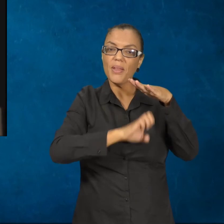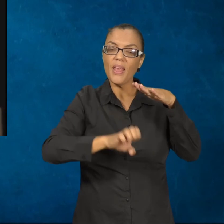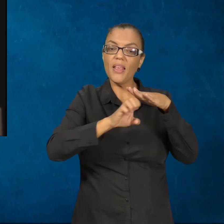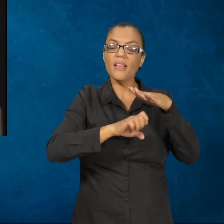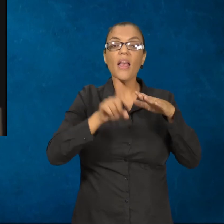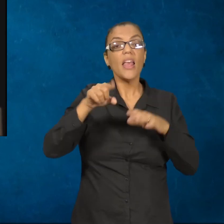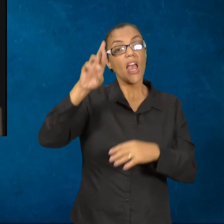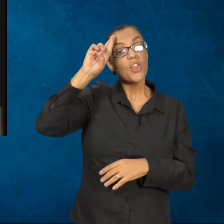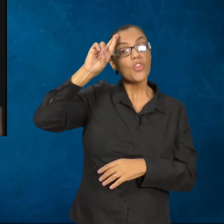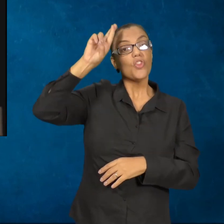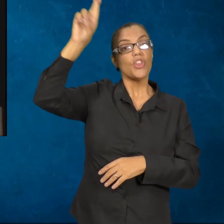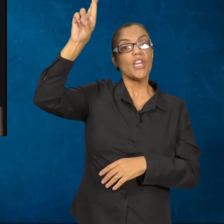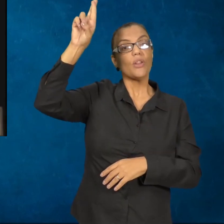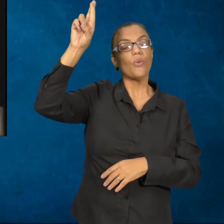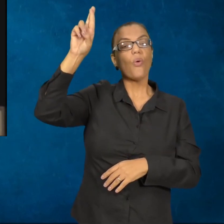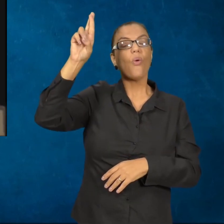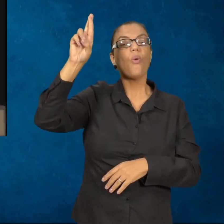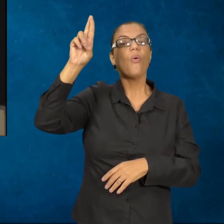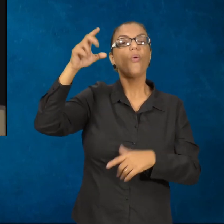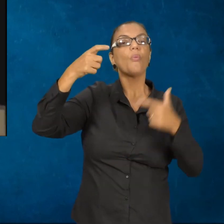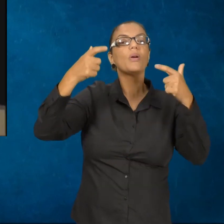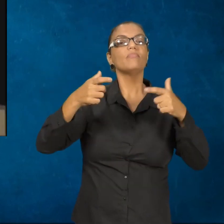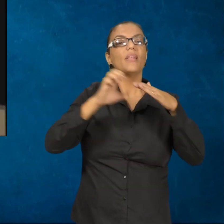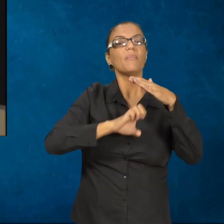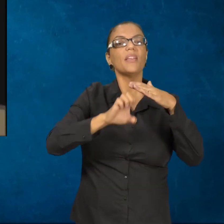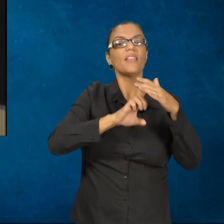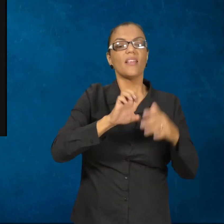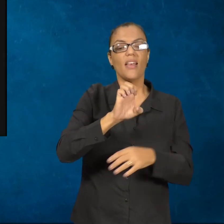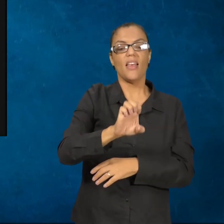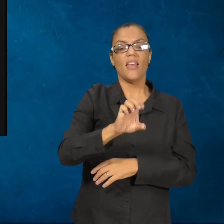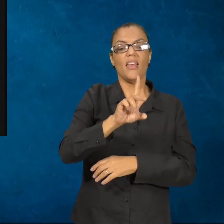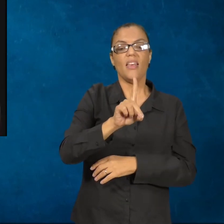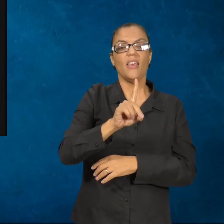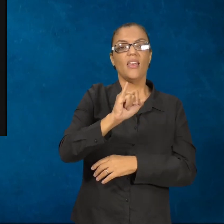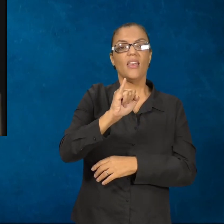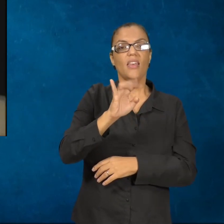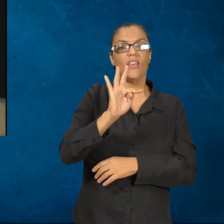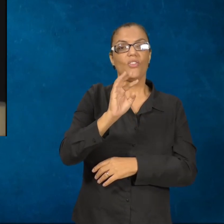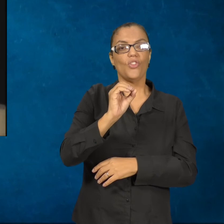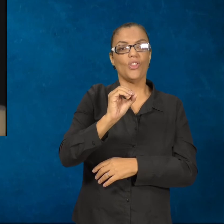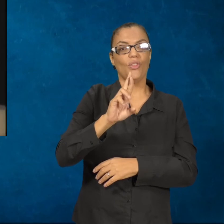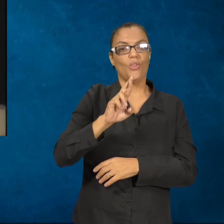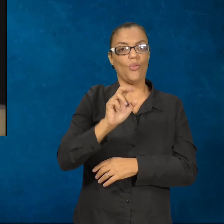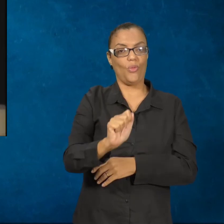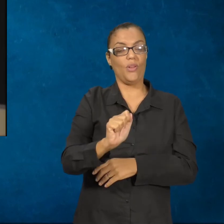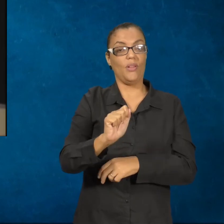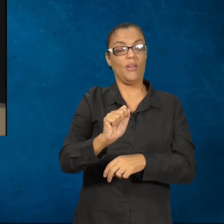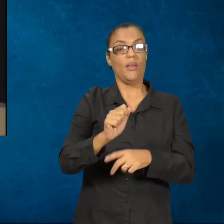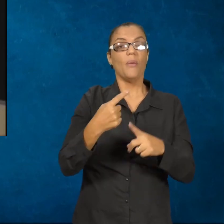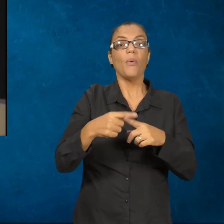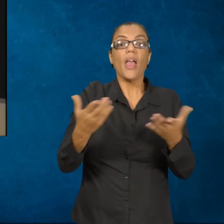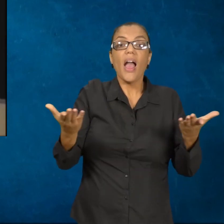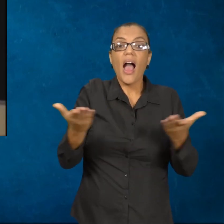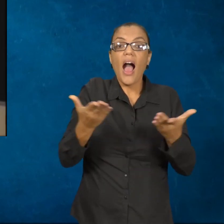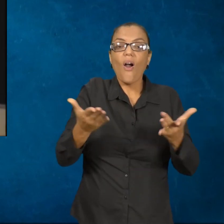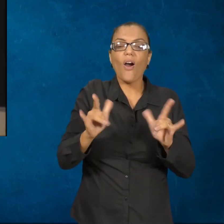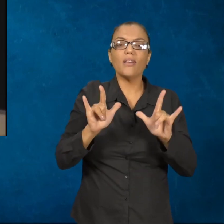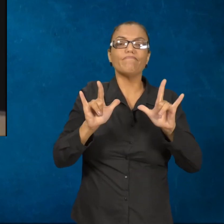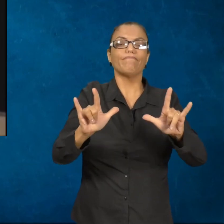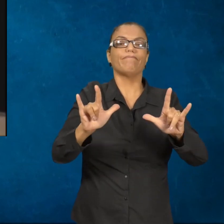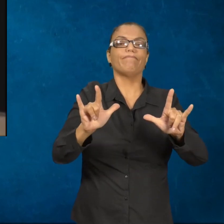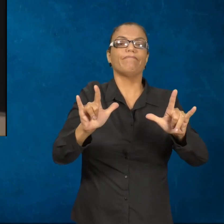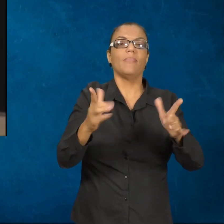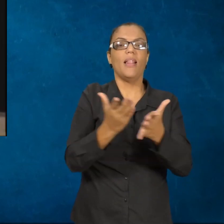Tamanho amor que ele pegou pelos livros. Olha como um livro muda uma pessoa. Agora, como aula dada